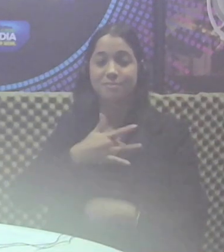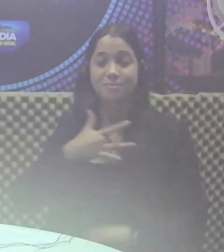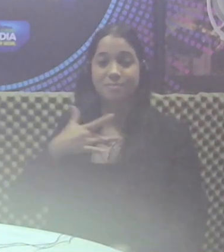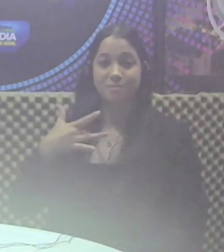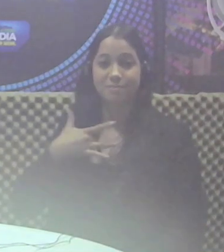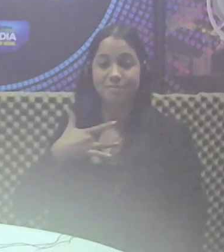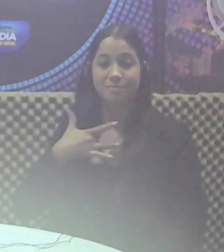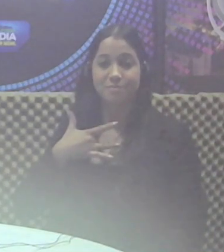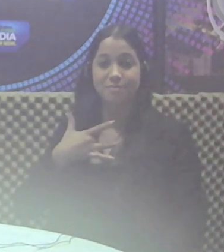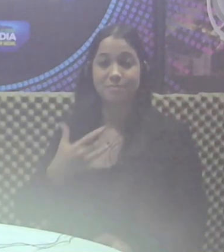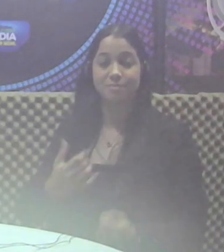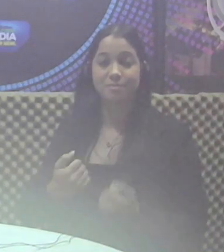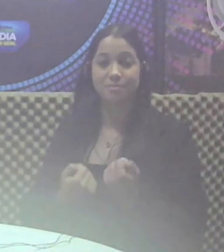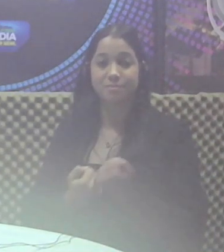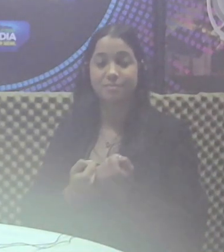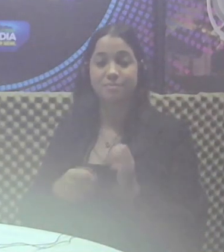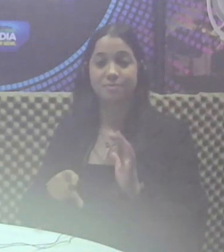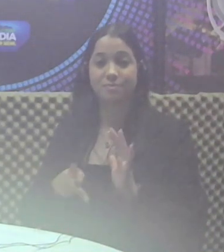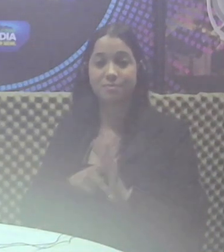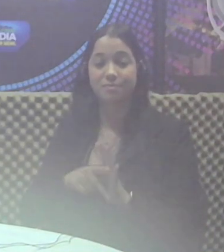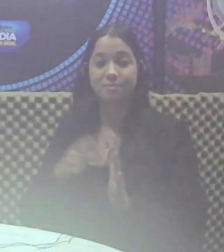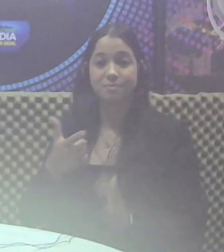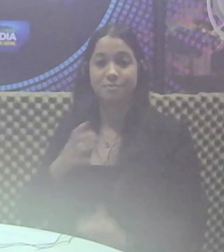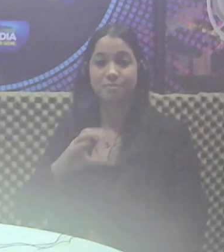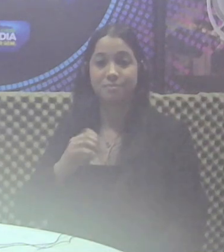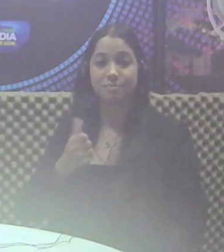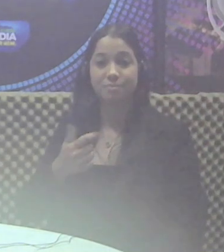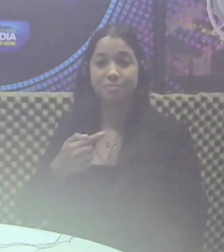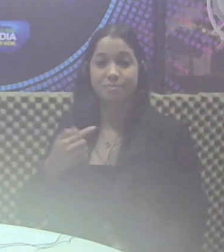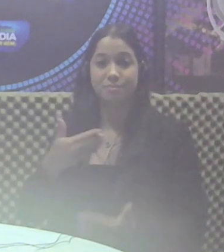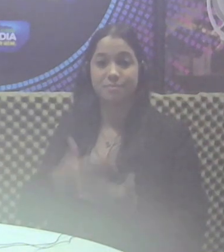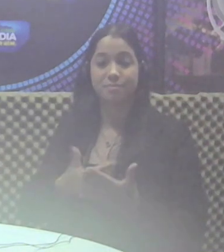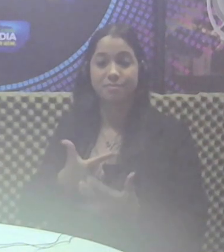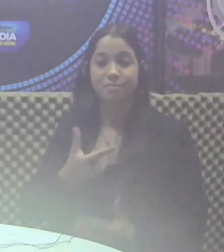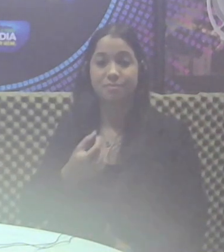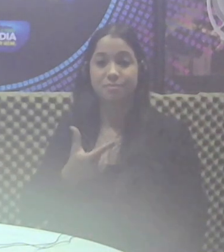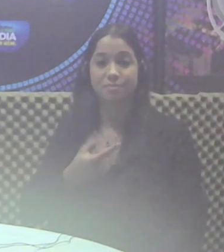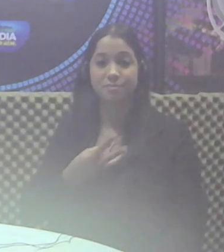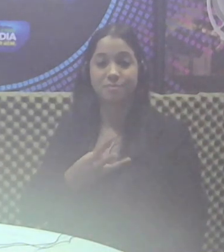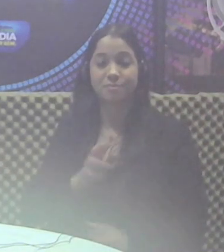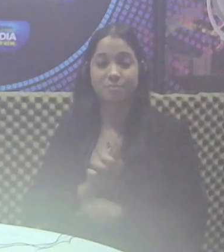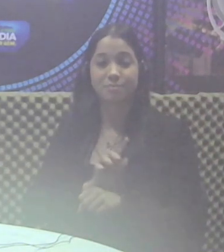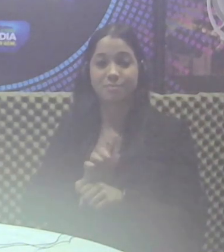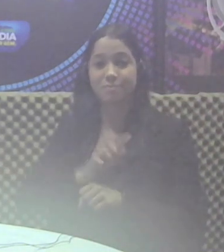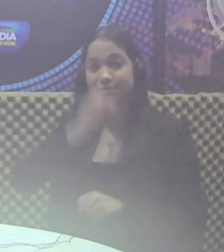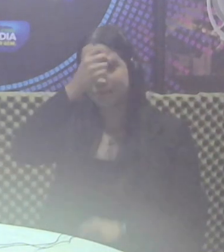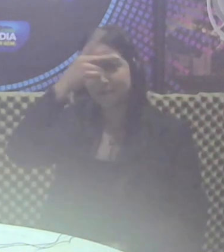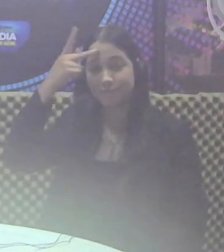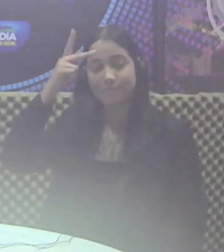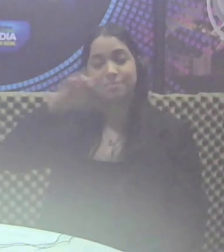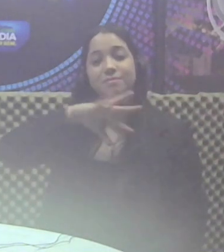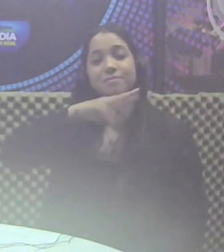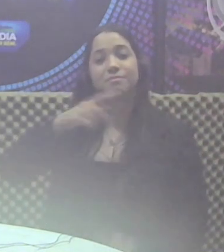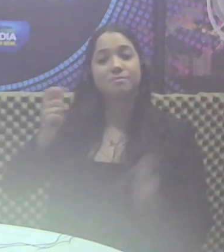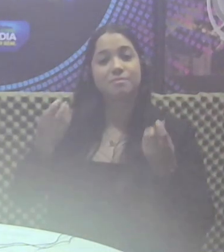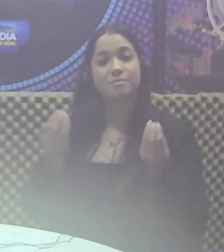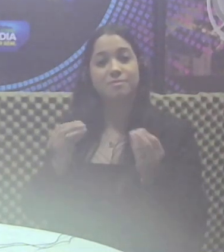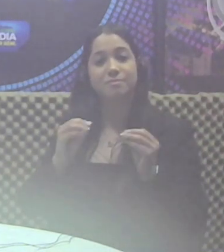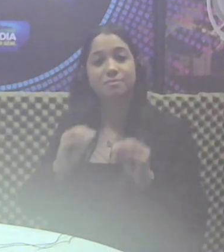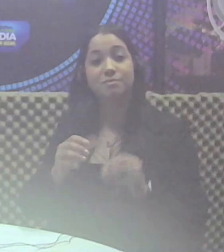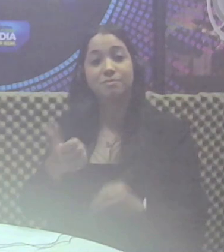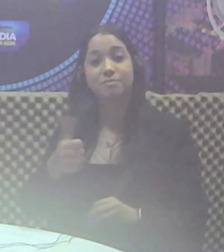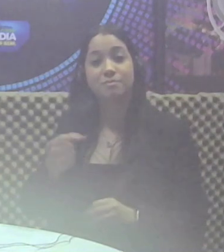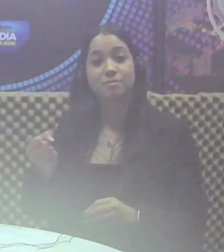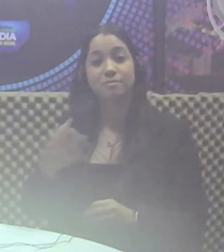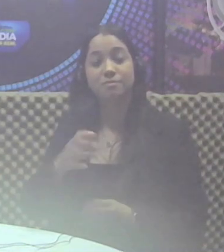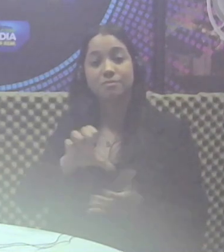Apenas com os aportes feitos entre 2017 e 2023, a gestão do prefeito Odelmo Leão garantiu a implantação de 11